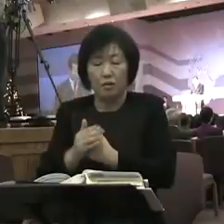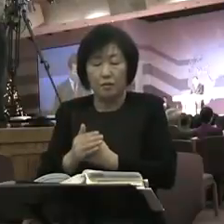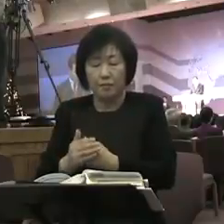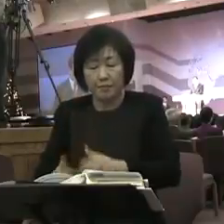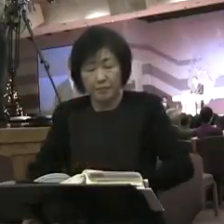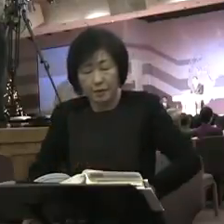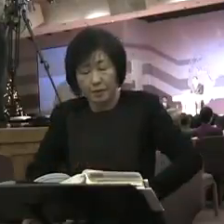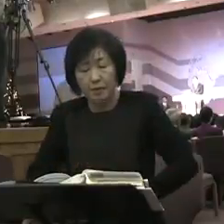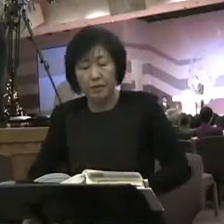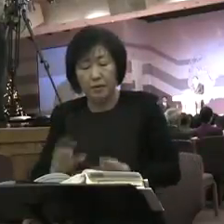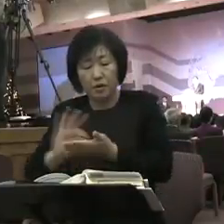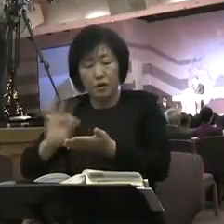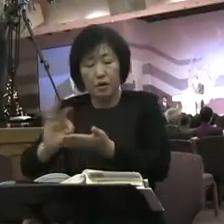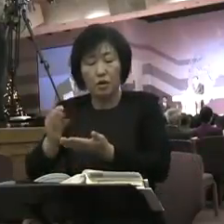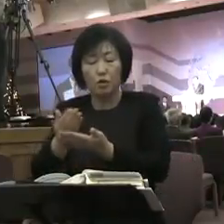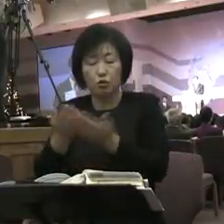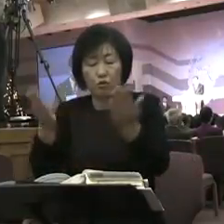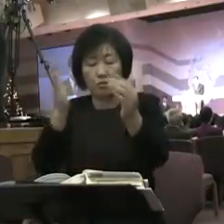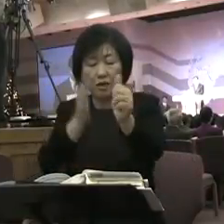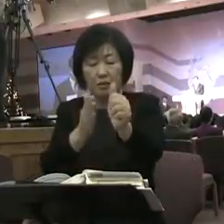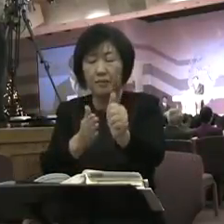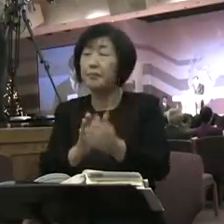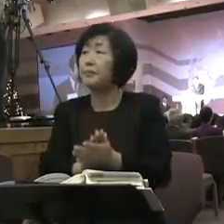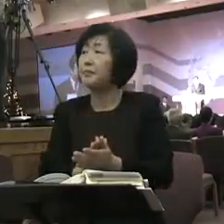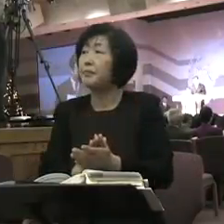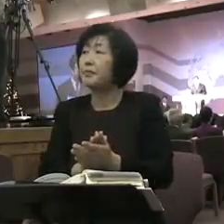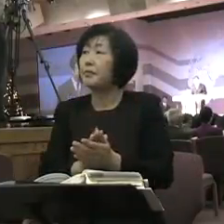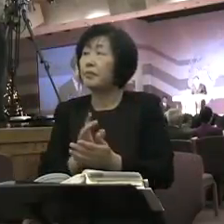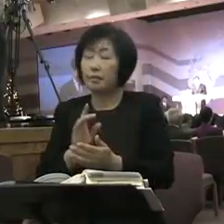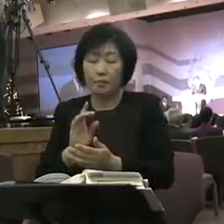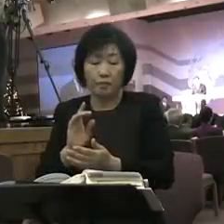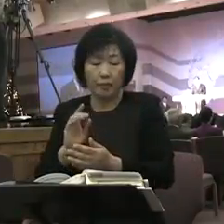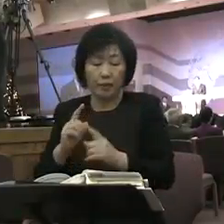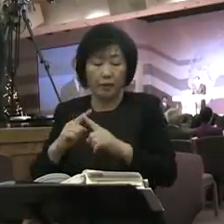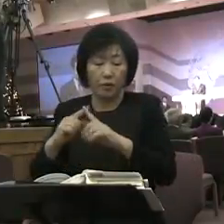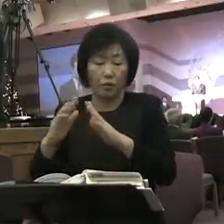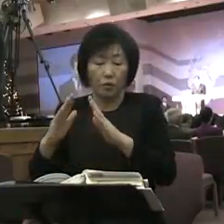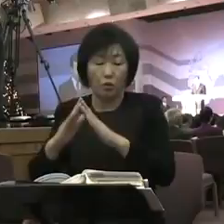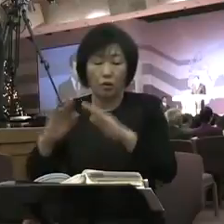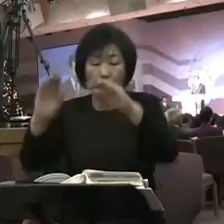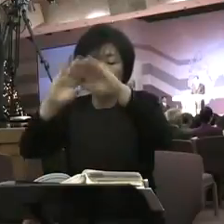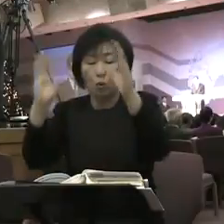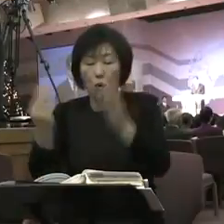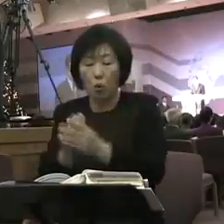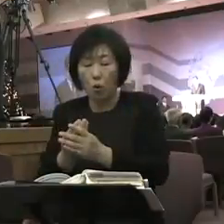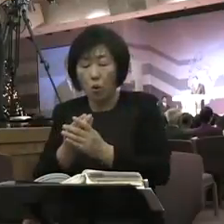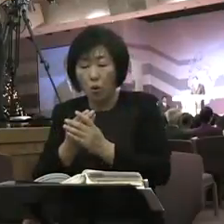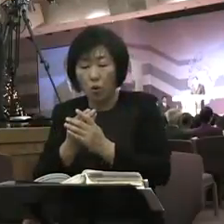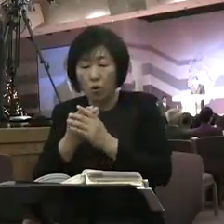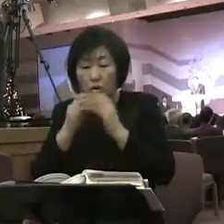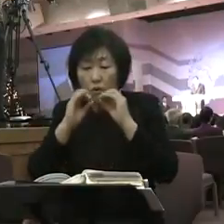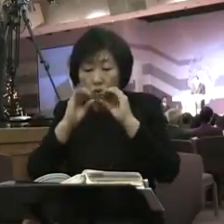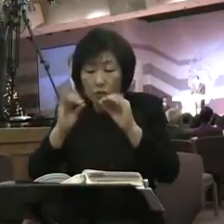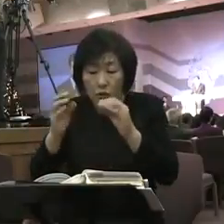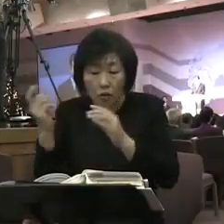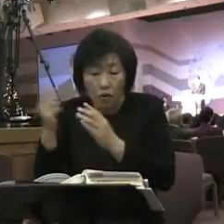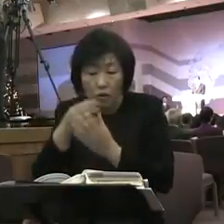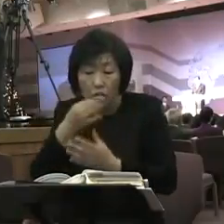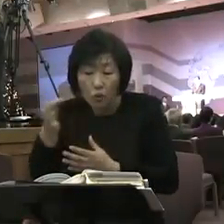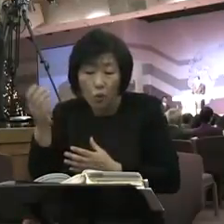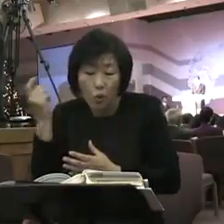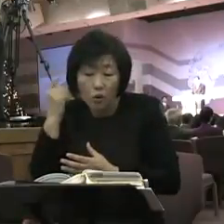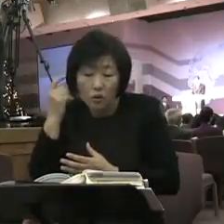분들 이용해 주시기를 바랍니다. 그 밖에 우리 교회 그 모든 소식, 선교 소식, 커뮤니티